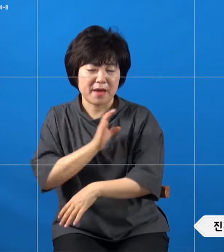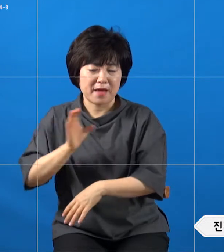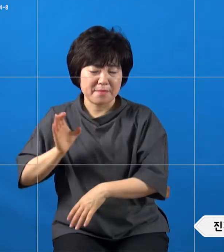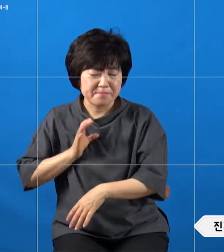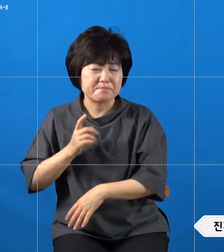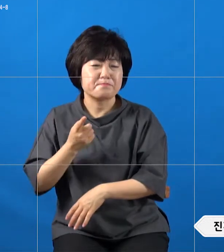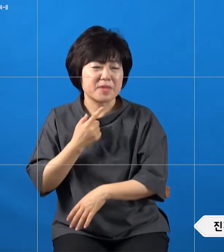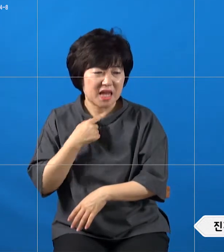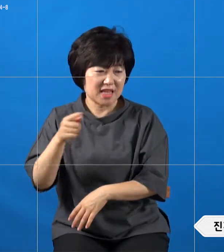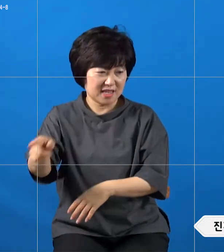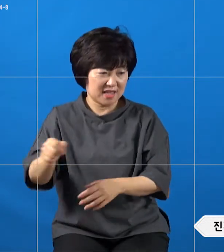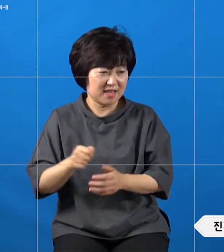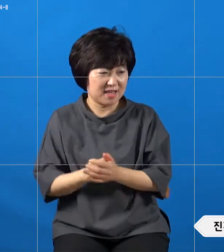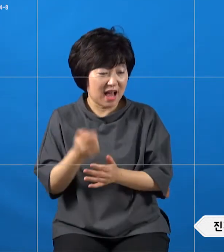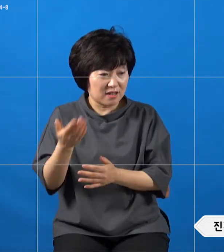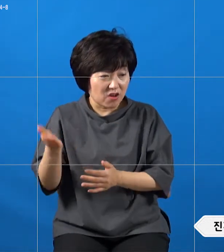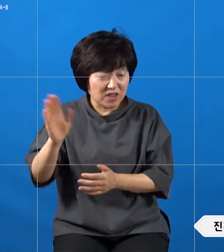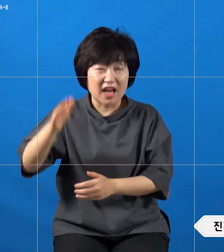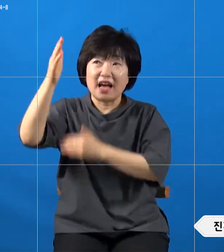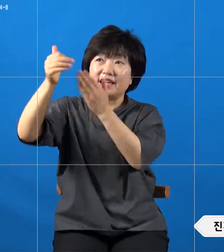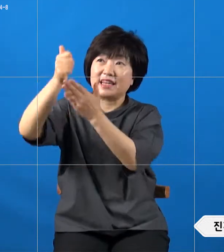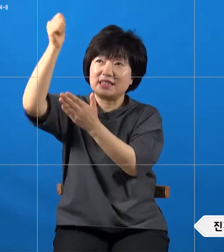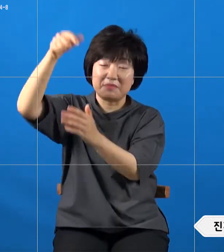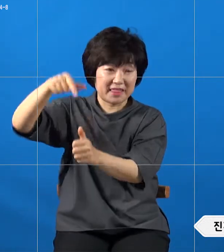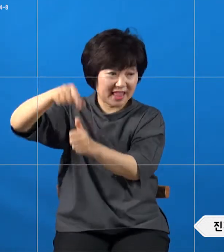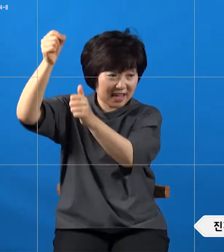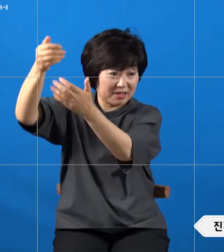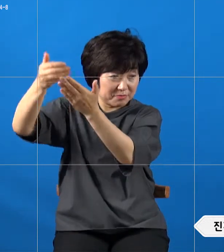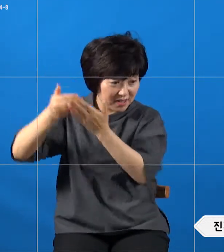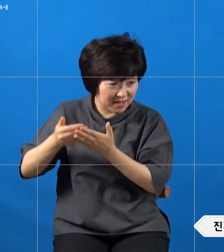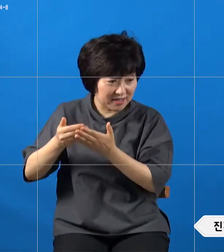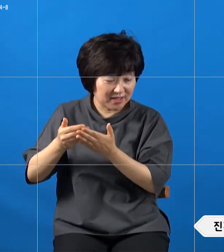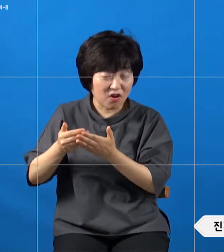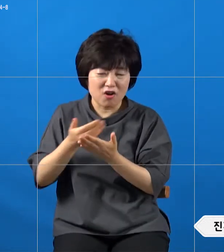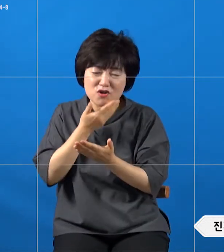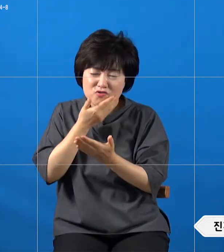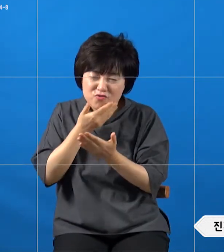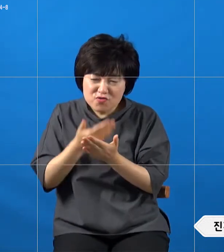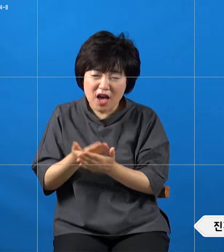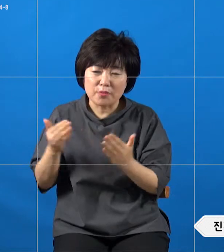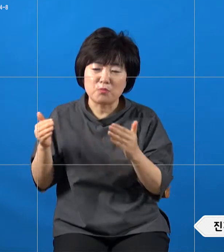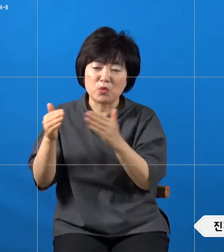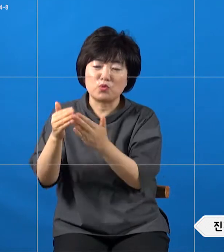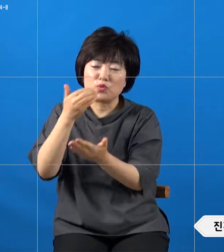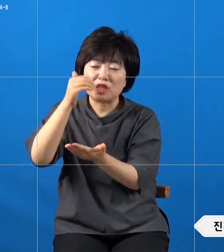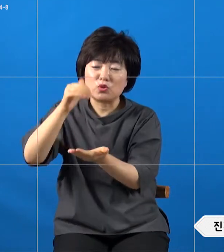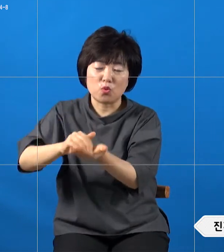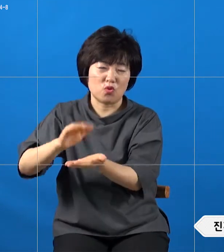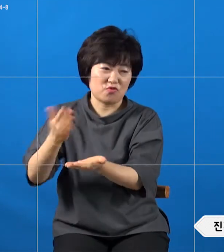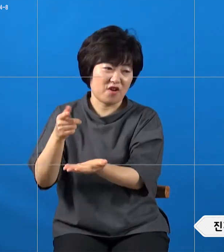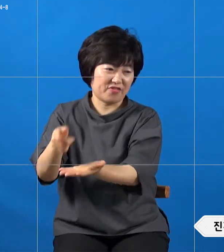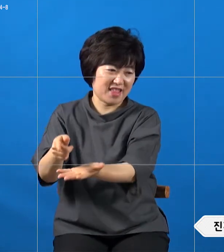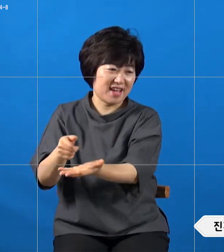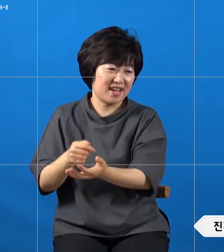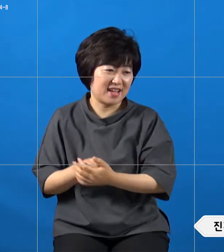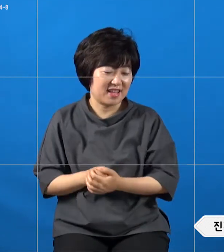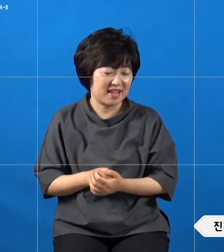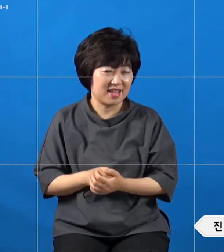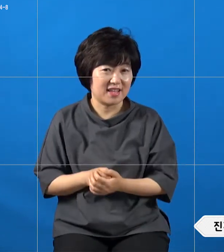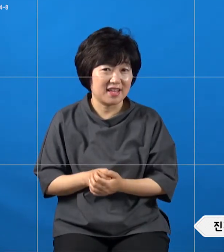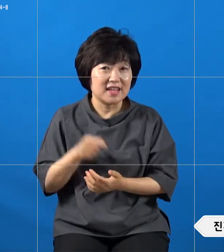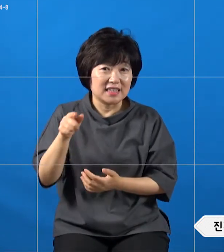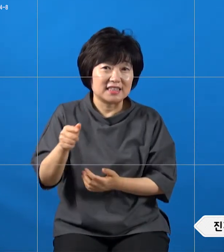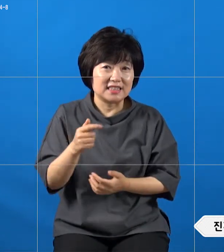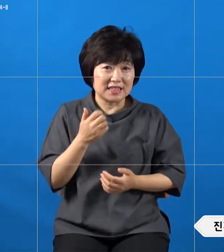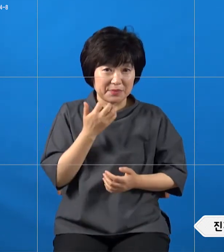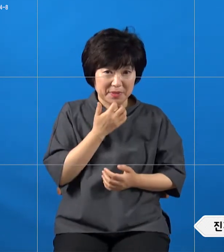버림을 당하신 돌이었습니다. 그러나 하나님의 택하심으로 모퉁이 돌이 되시지 않았는가?